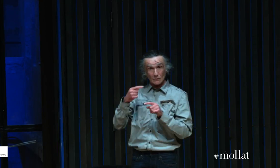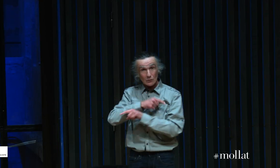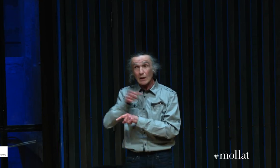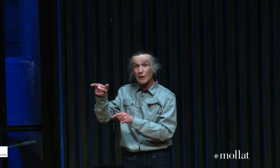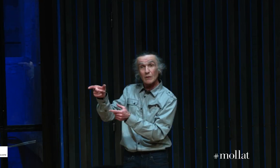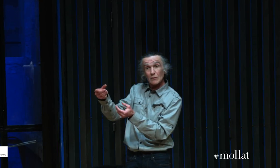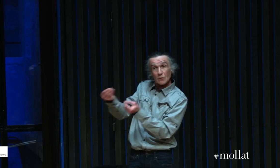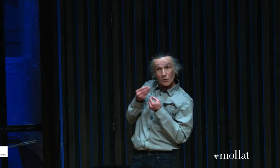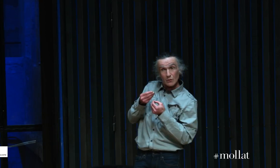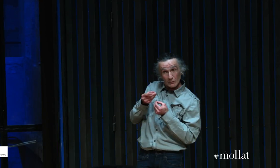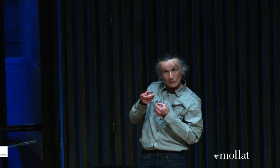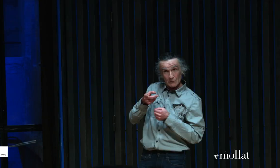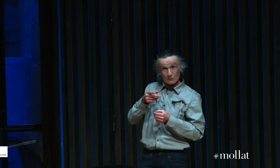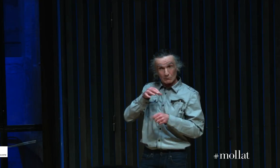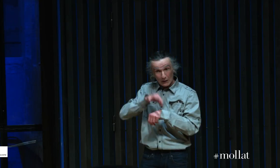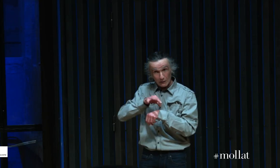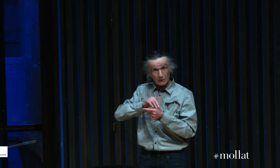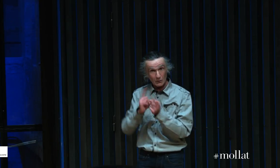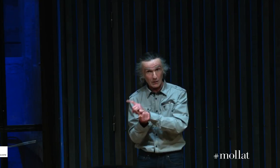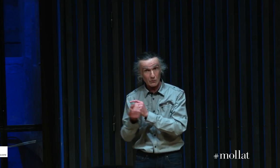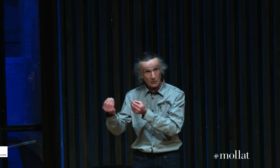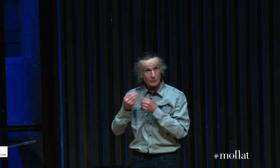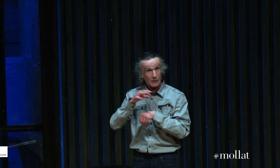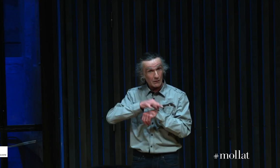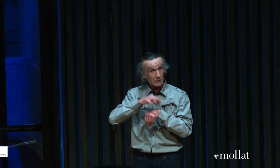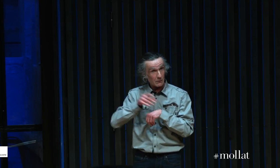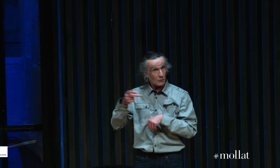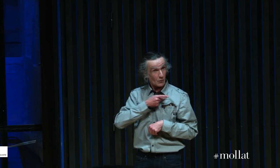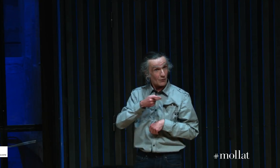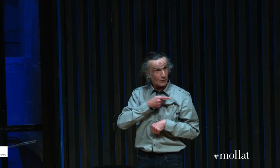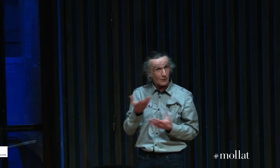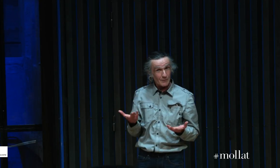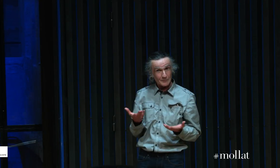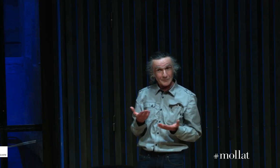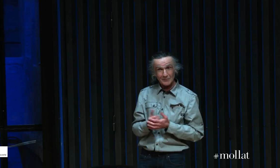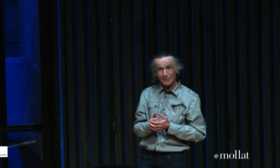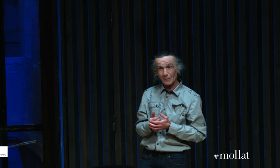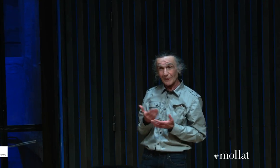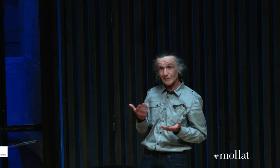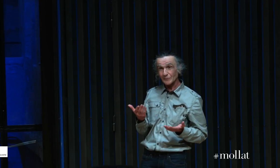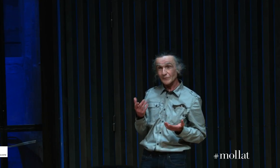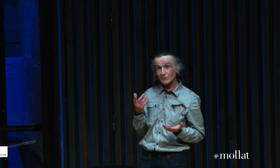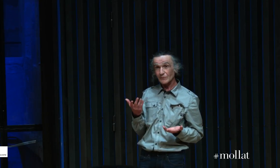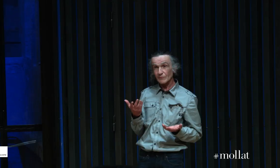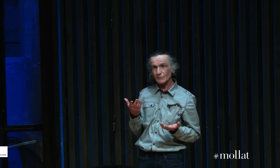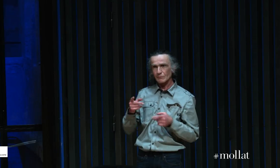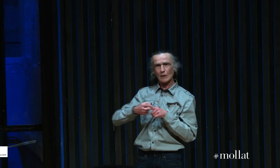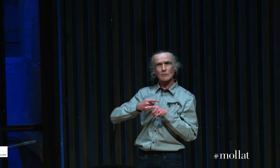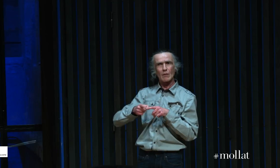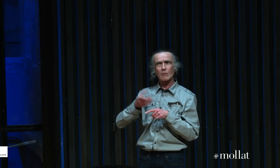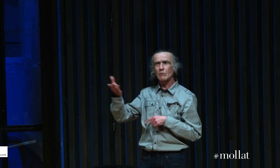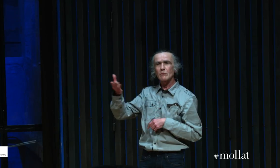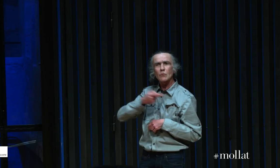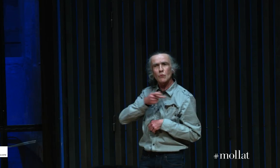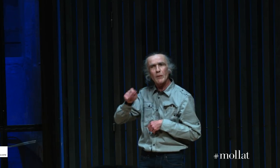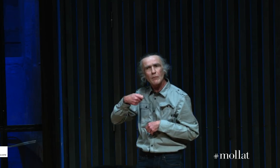absolument intervenir sur nous et nous réparer. Et c'est ça qui nous rend malades. C'est à cause de cet interventionnisme médical que ça